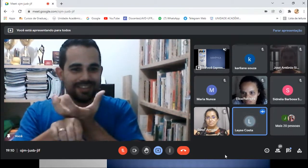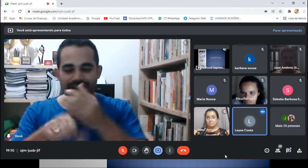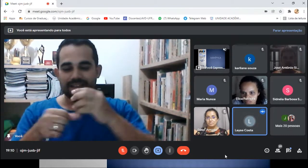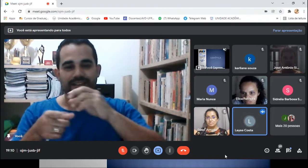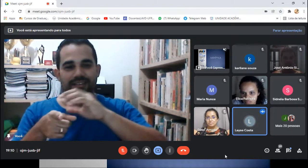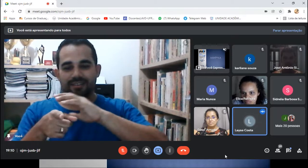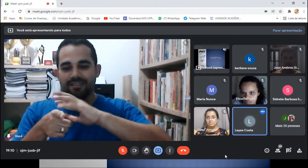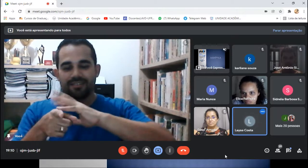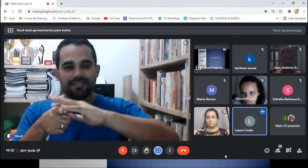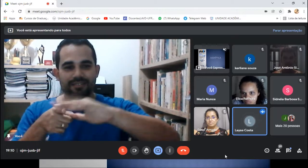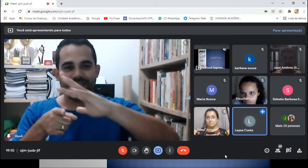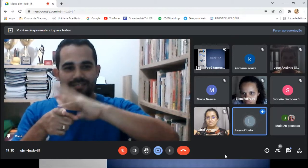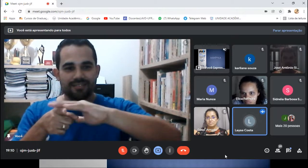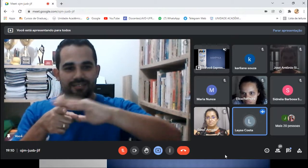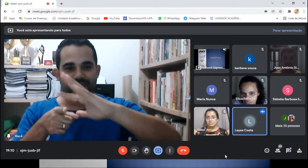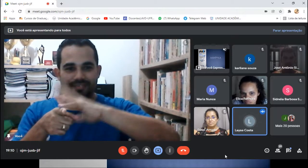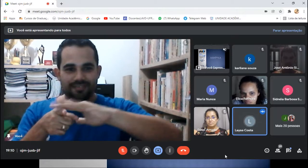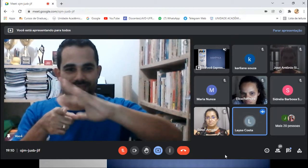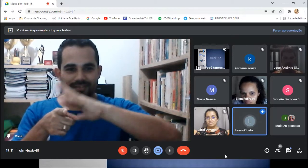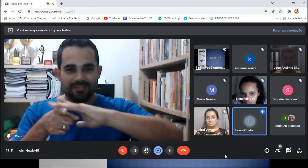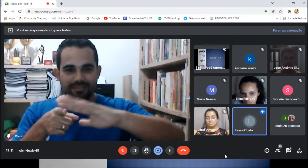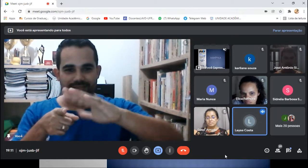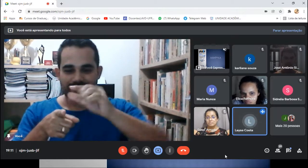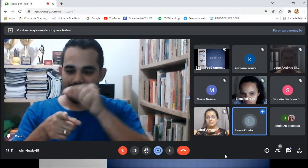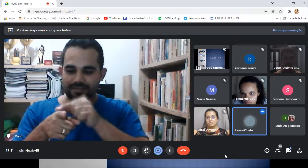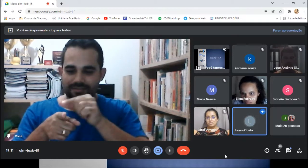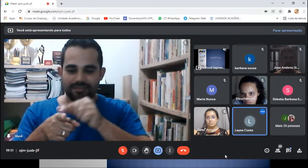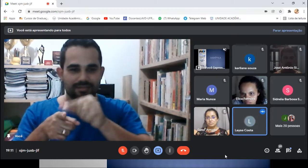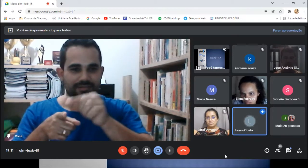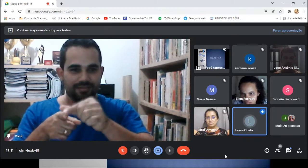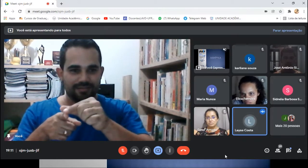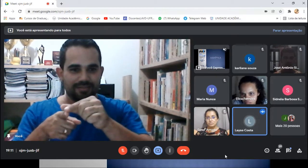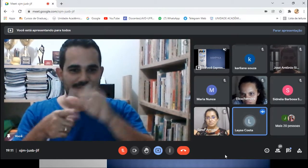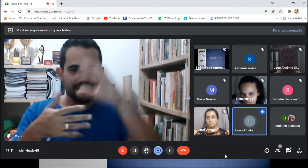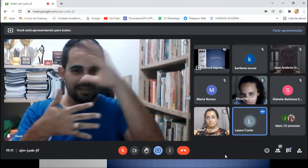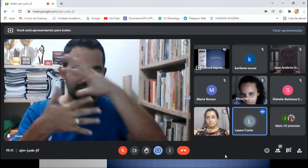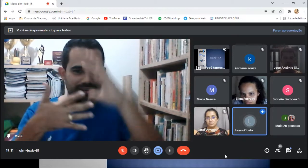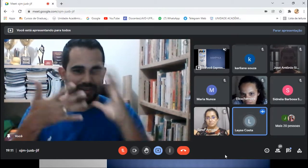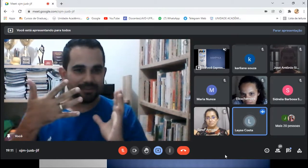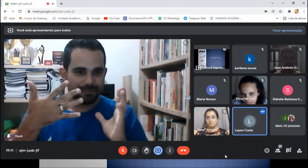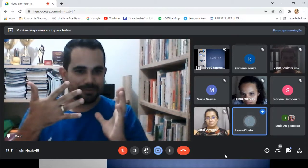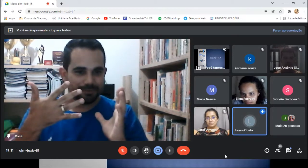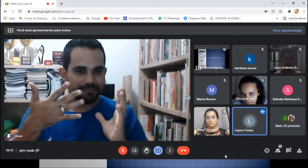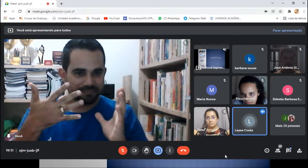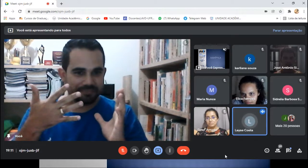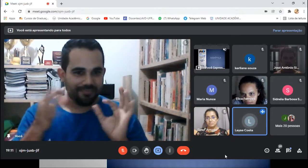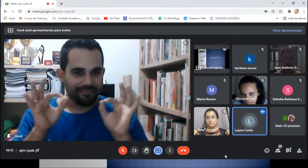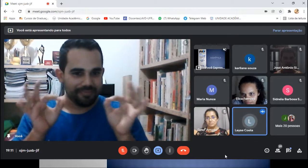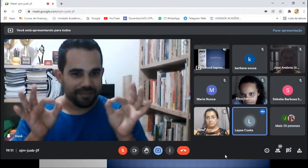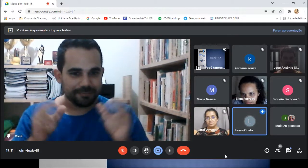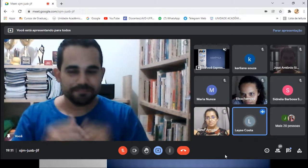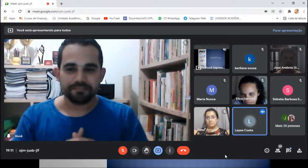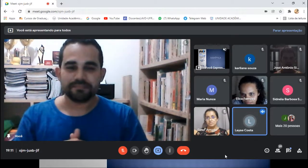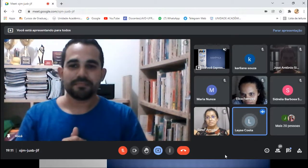a disciplina de fonologia e fonética. Esse é o sinal da Libras,